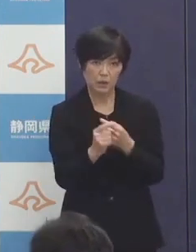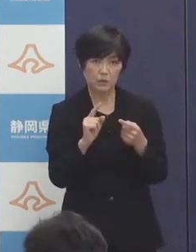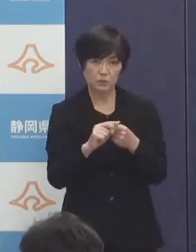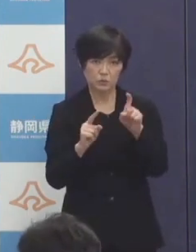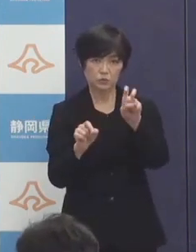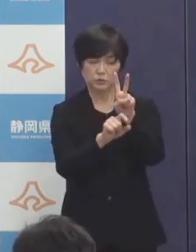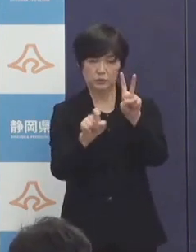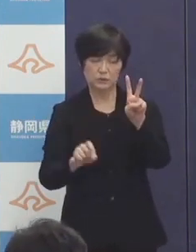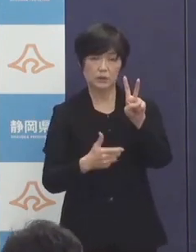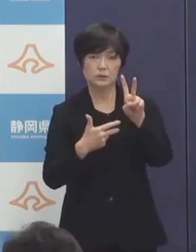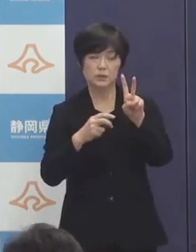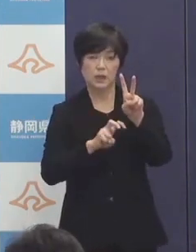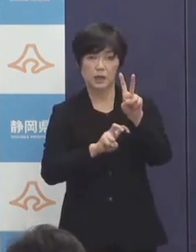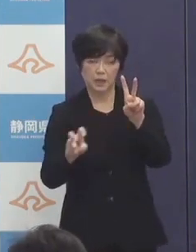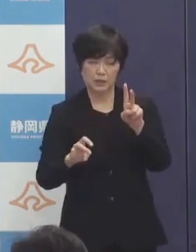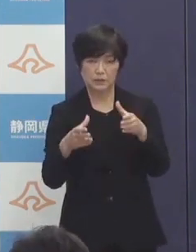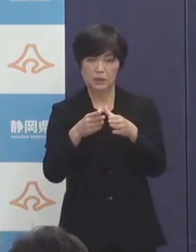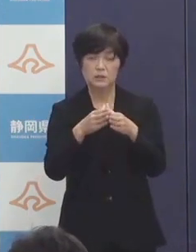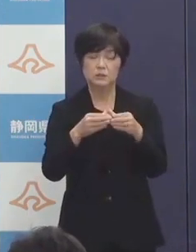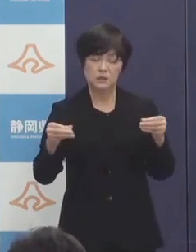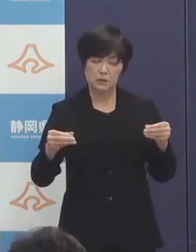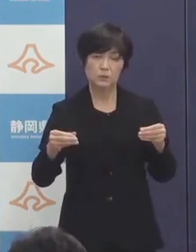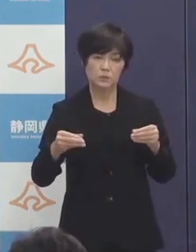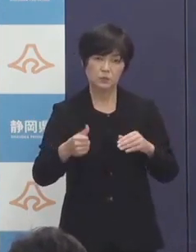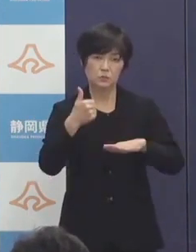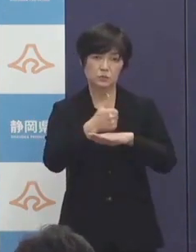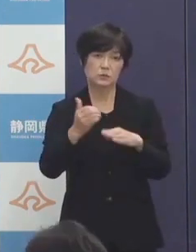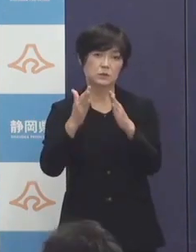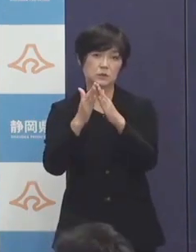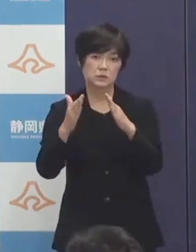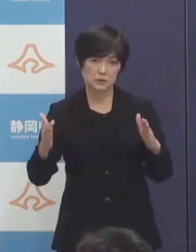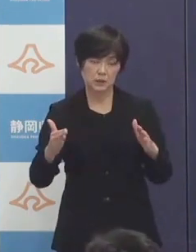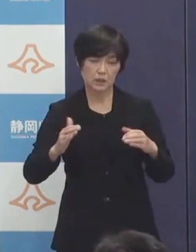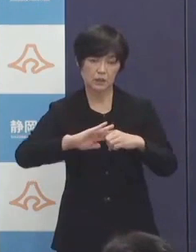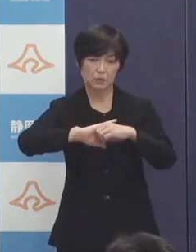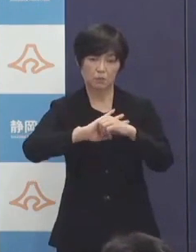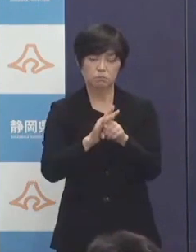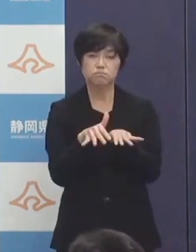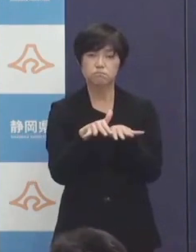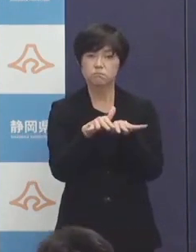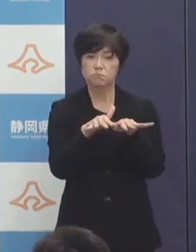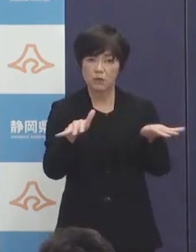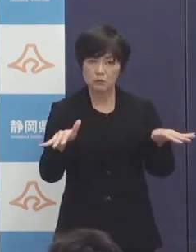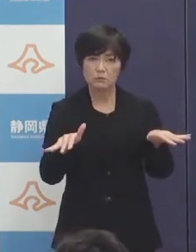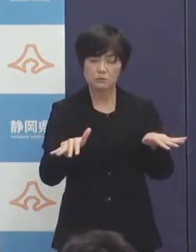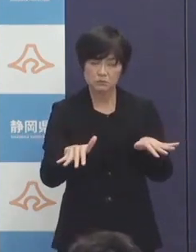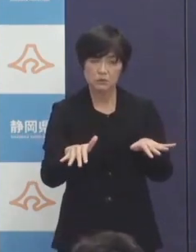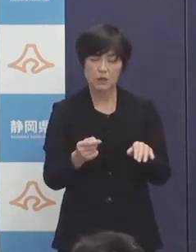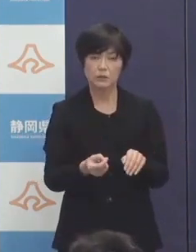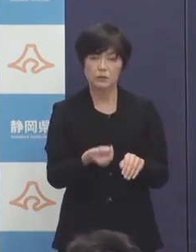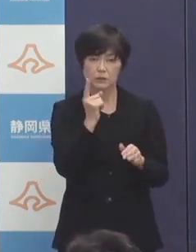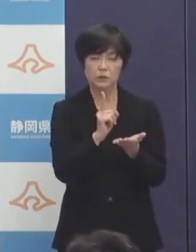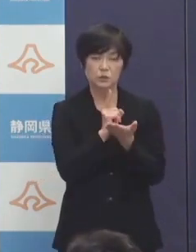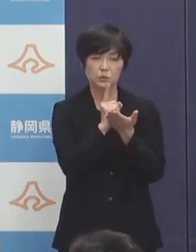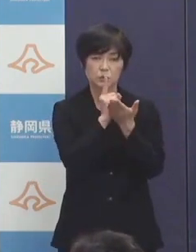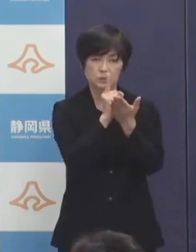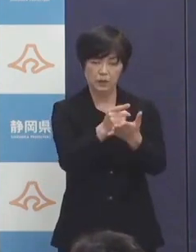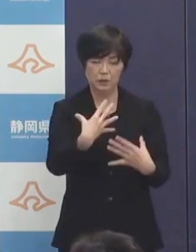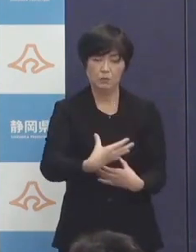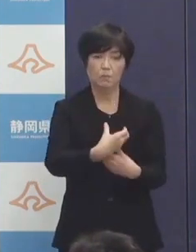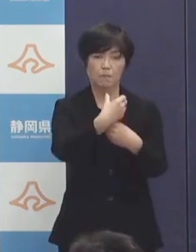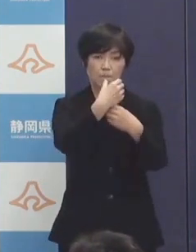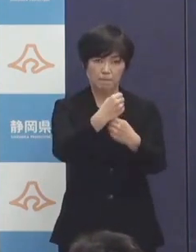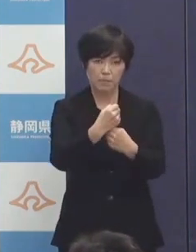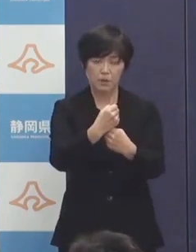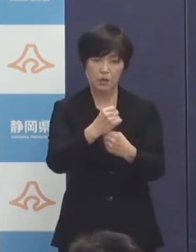には全国知事会におきまして、新型コロナウイルスの感染拡大を受けた緊急提言を取りまとめ、